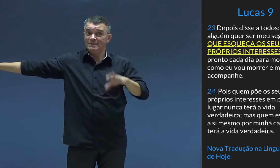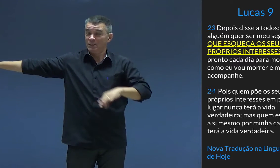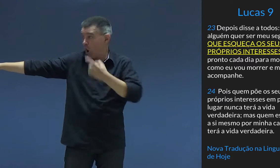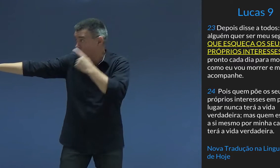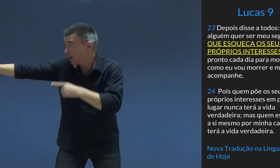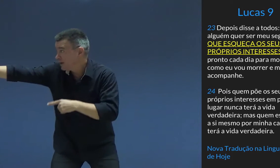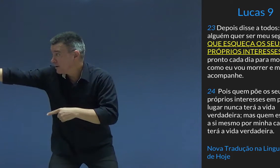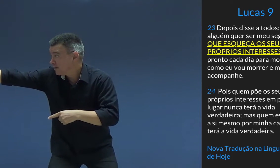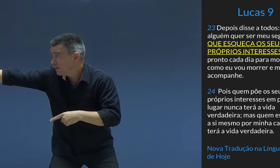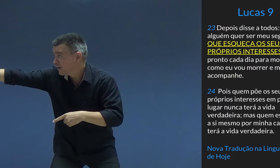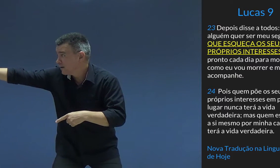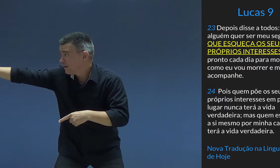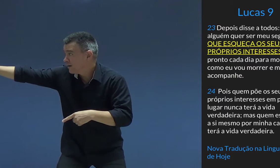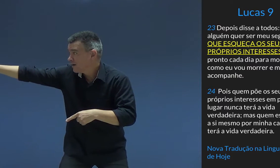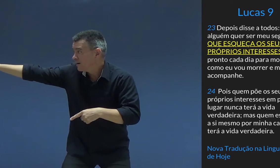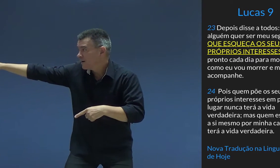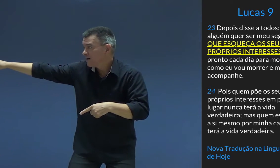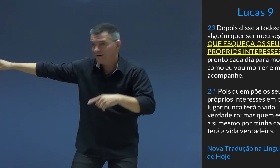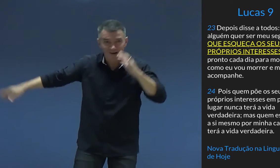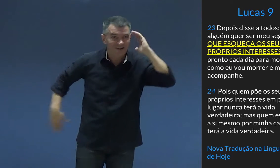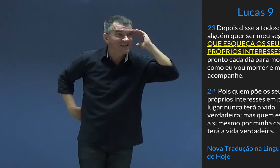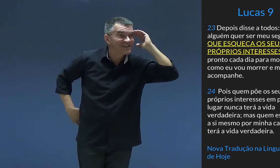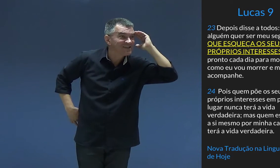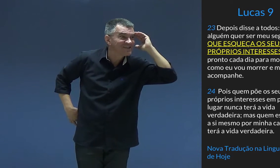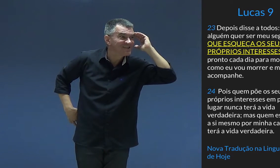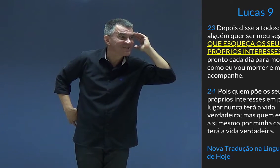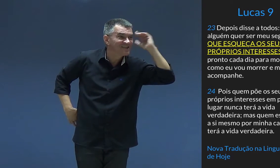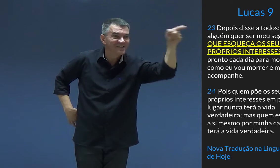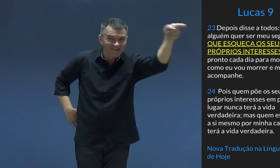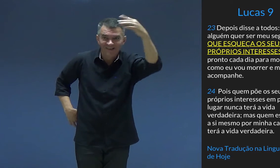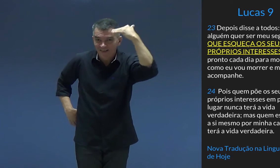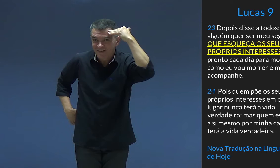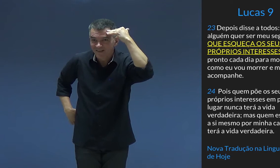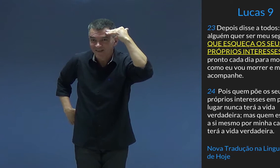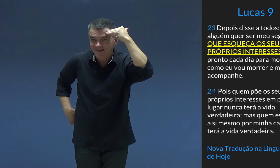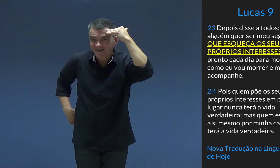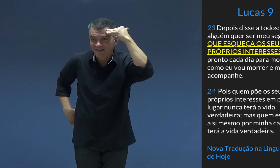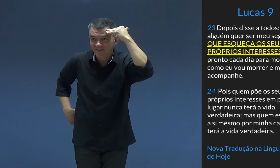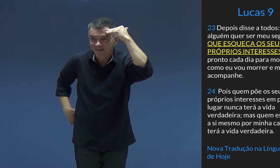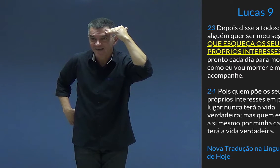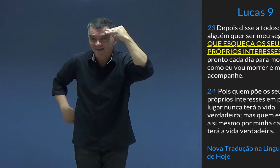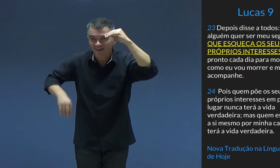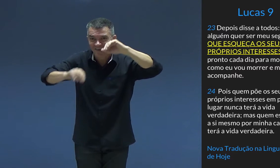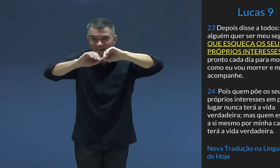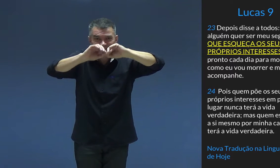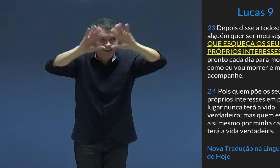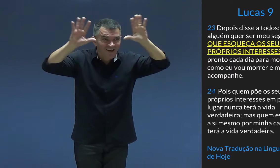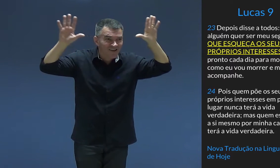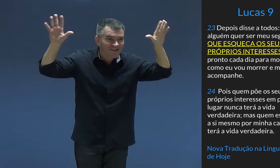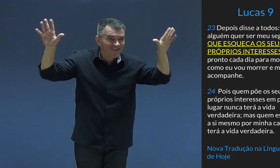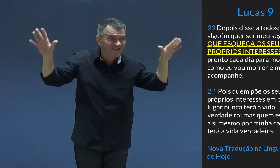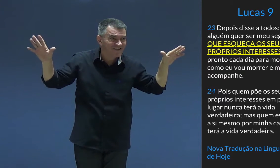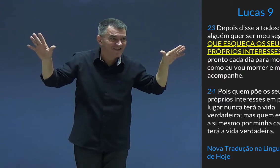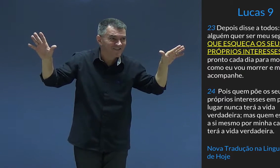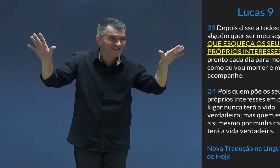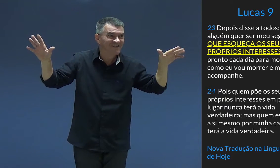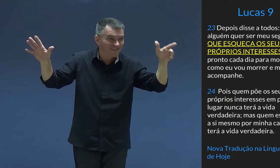Ó, português ali em amarelo de novo, ó. Que esqueça os seus próprios interesses. Não é mais fácil? Ficou